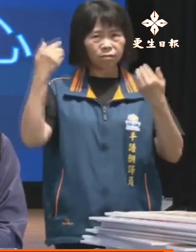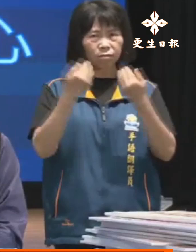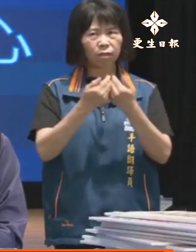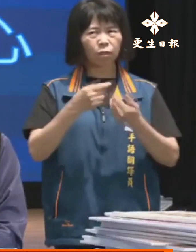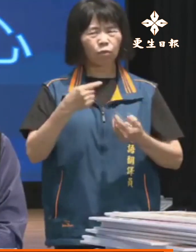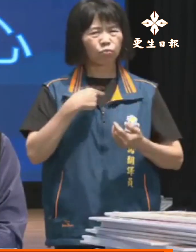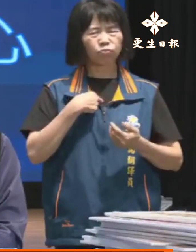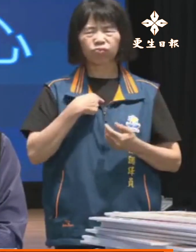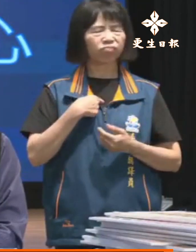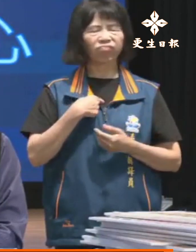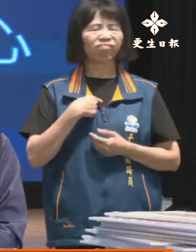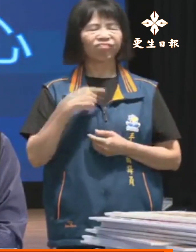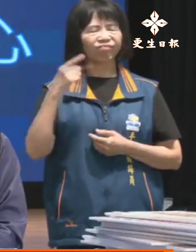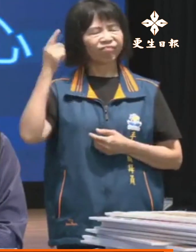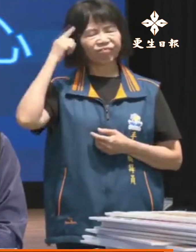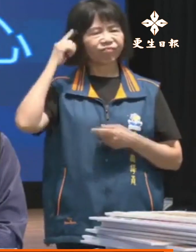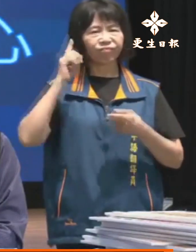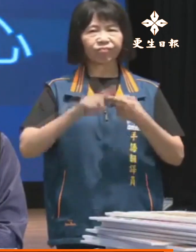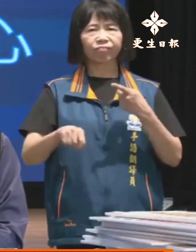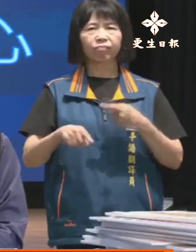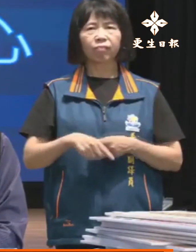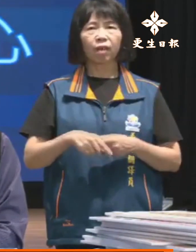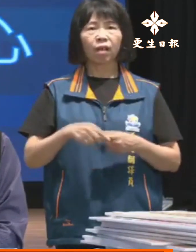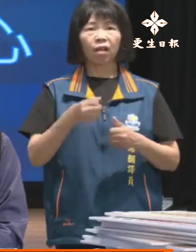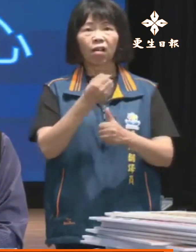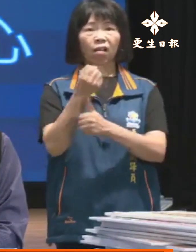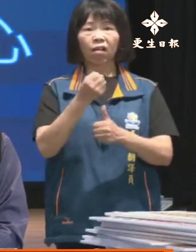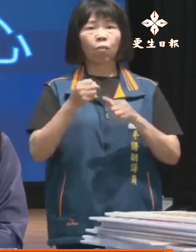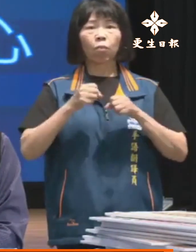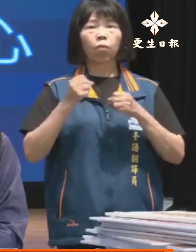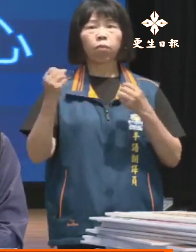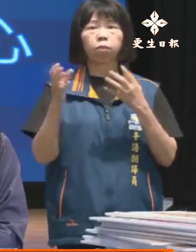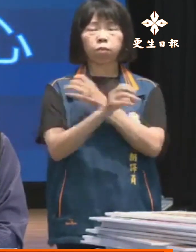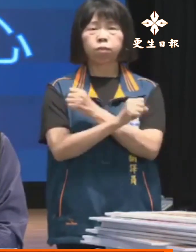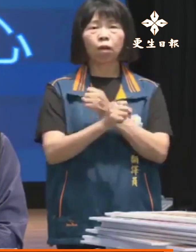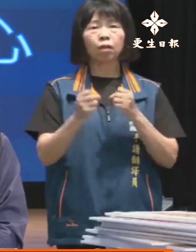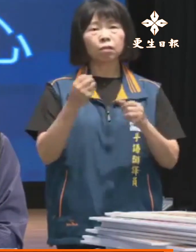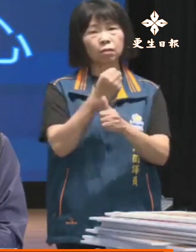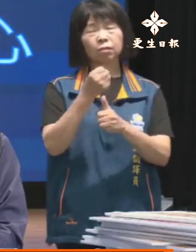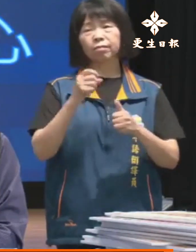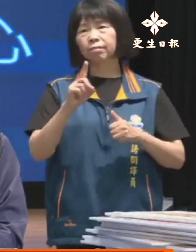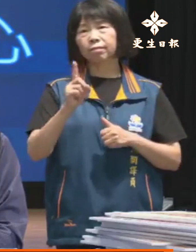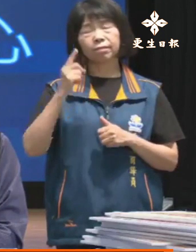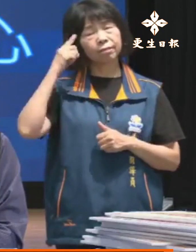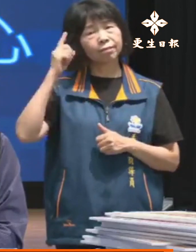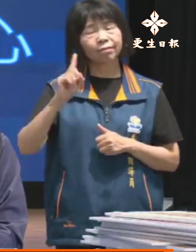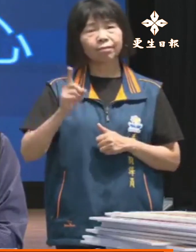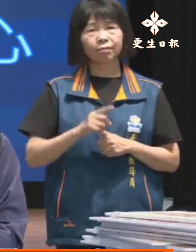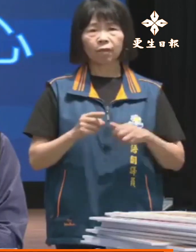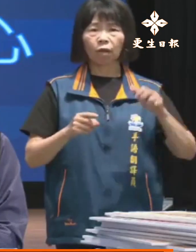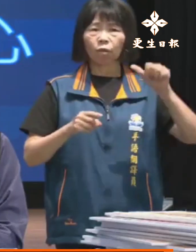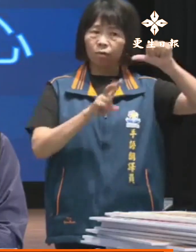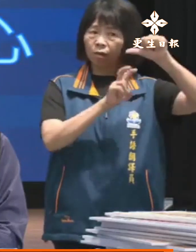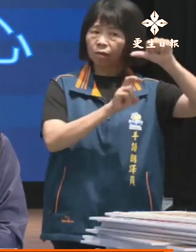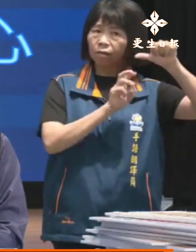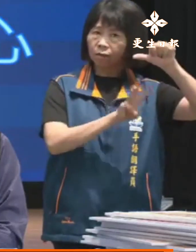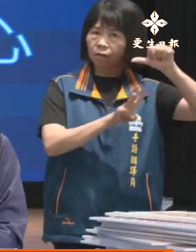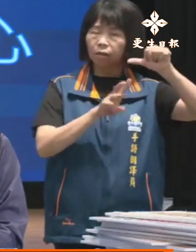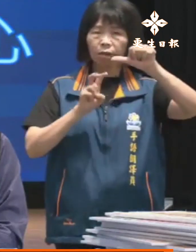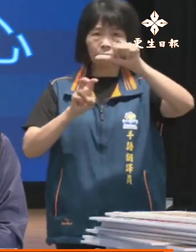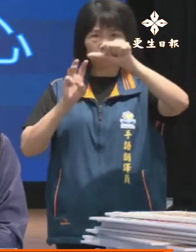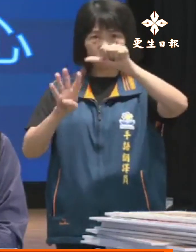我想呢，23号、24号这两家这看守所或是监狱，啊，这两个地方目前都没有确诊个